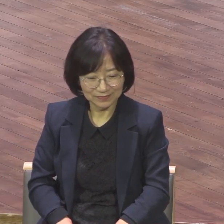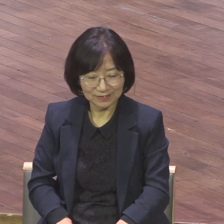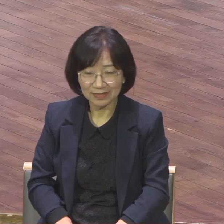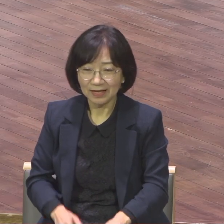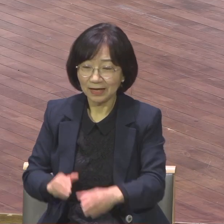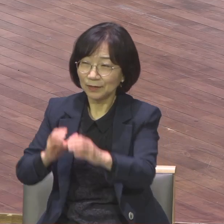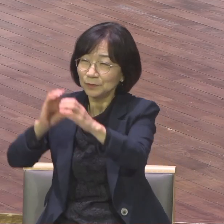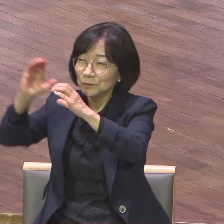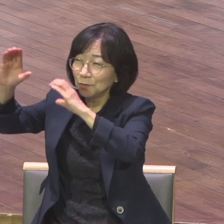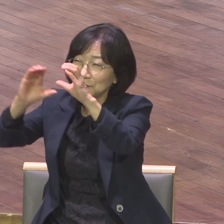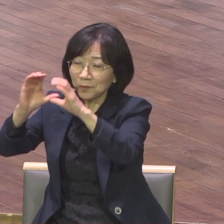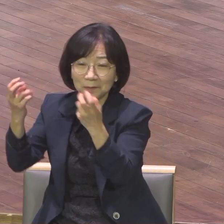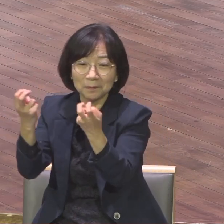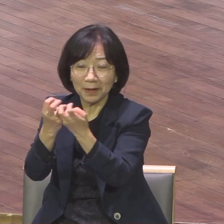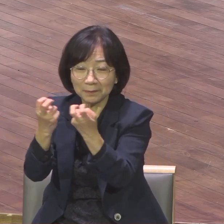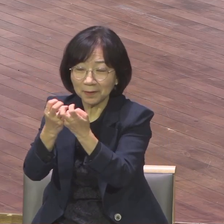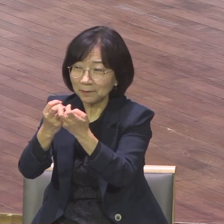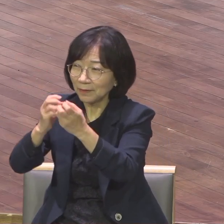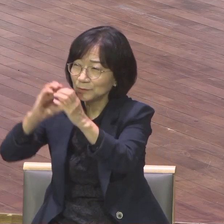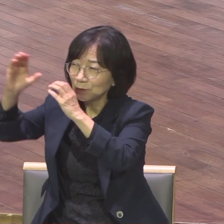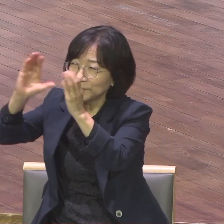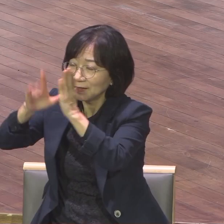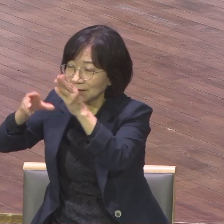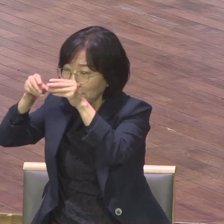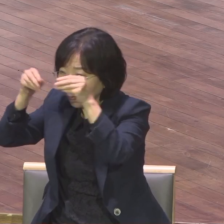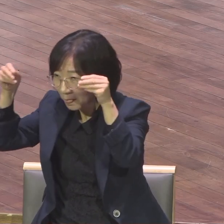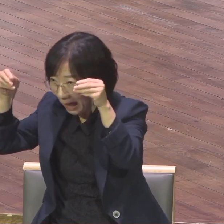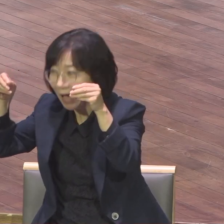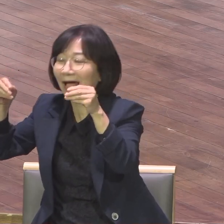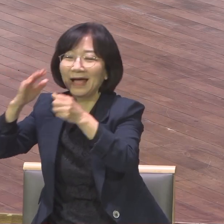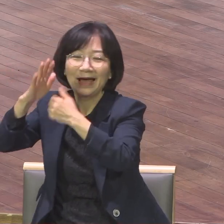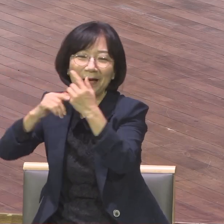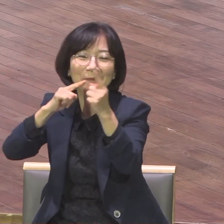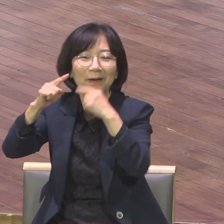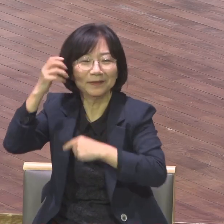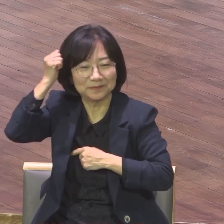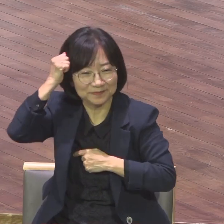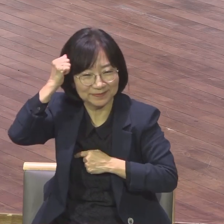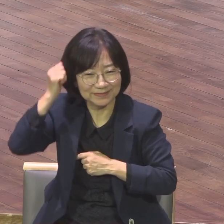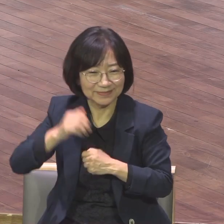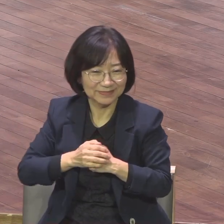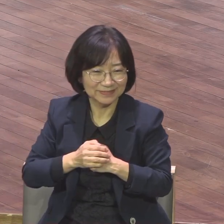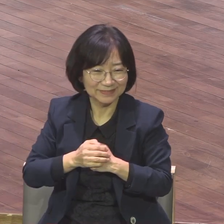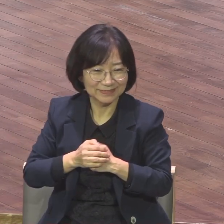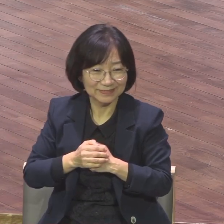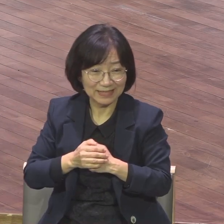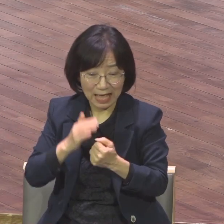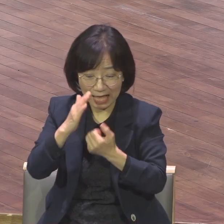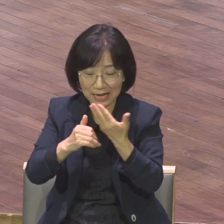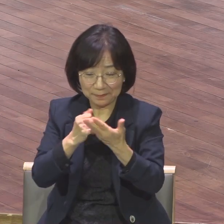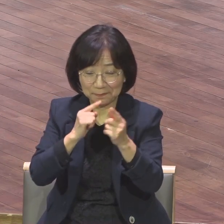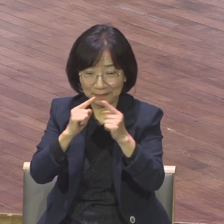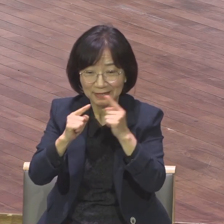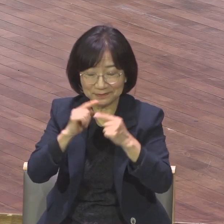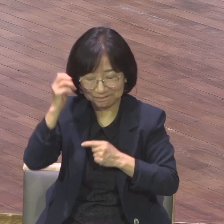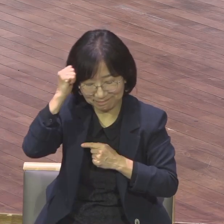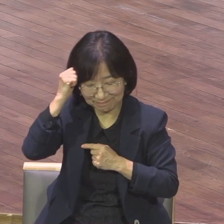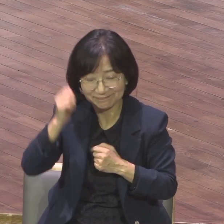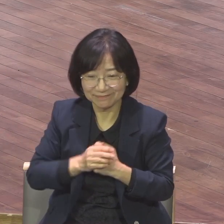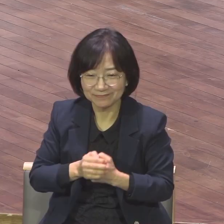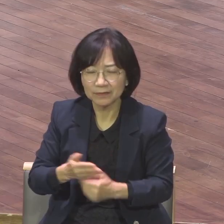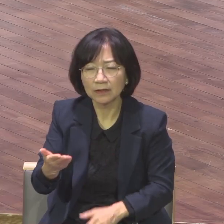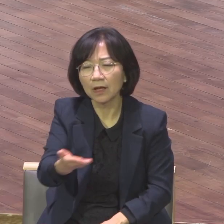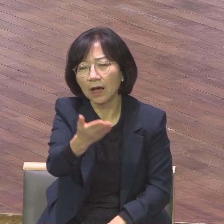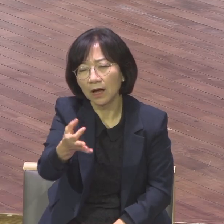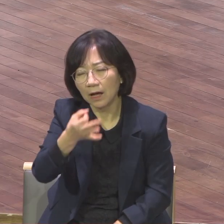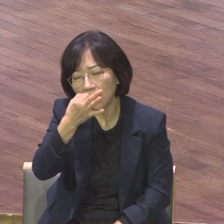말씀이 있어요. 하나님 말씀이 하나님이 나에게 무슨 말씀 그러세요? 여러분 힘들고 어려울 때요